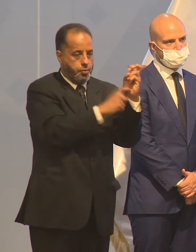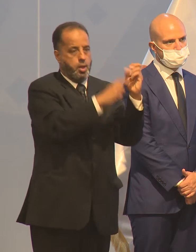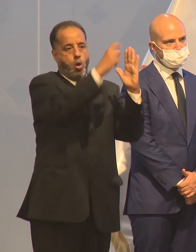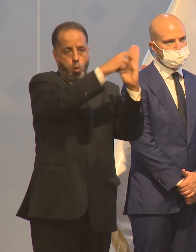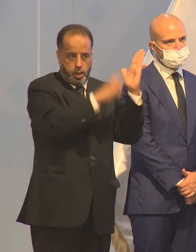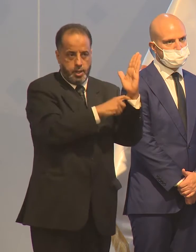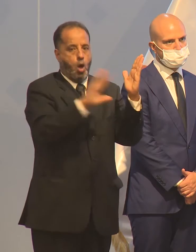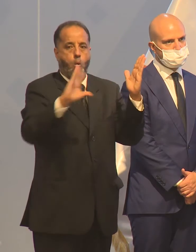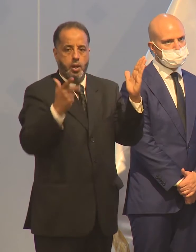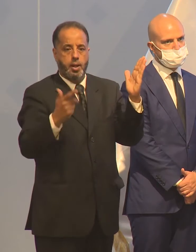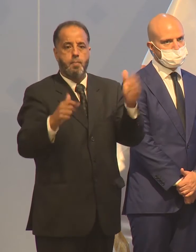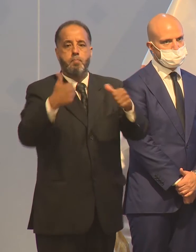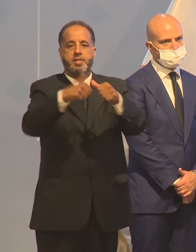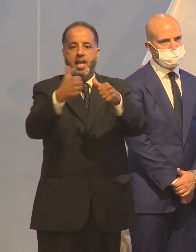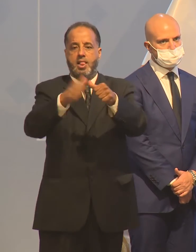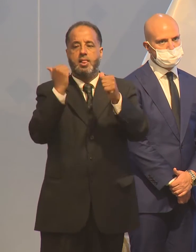والتشريعات الانتخابية.